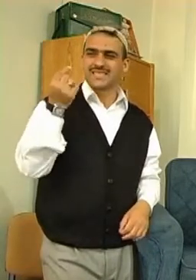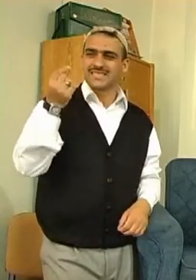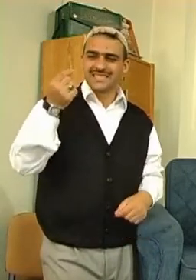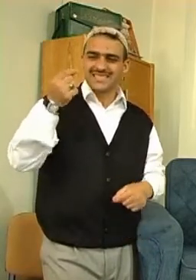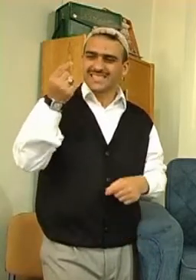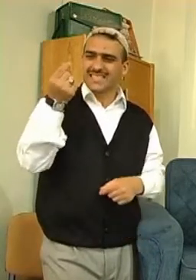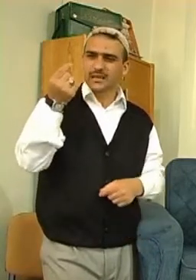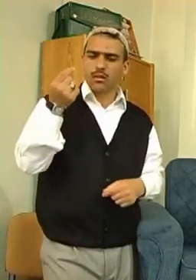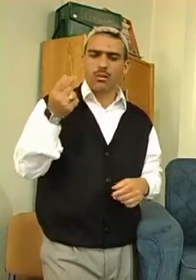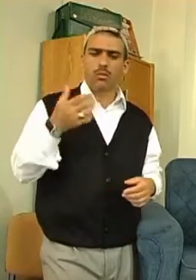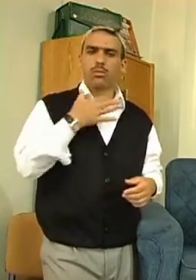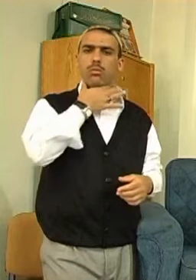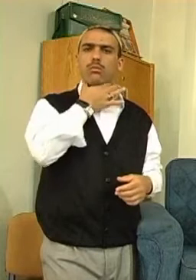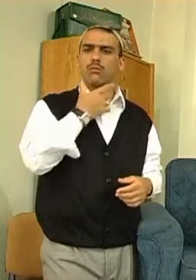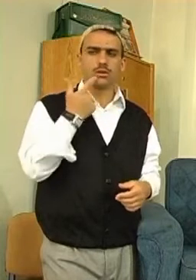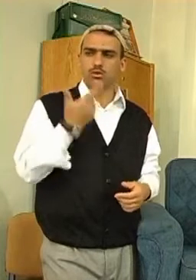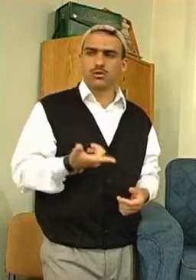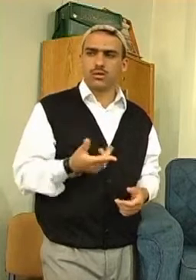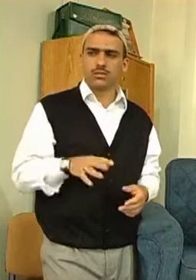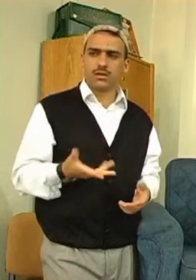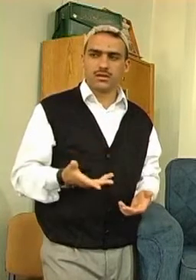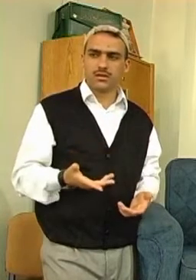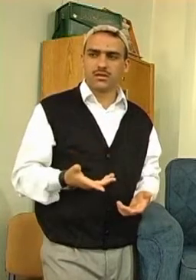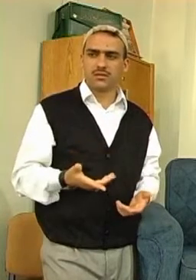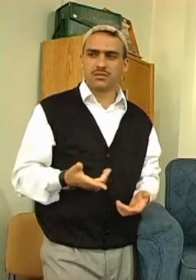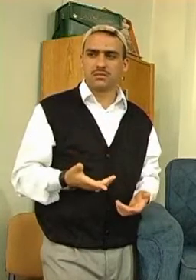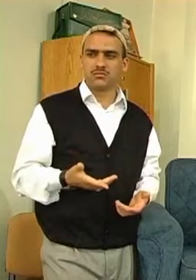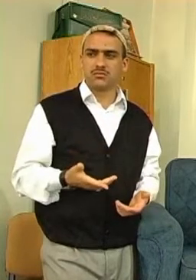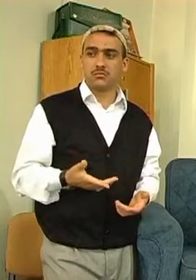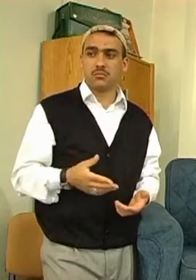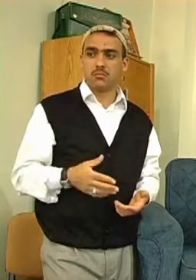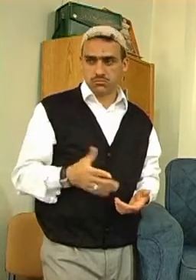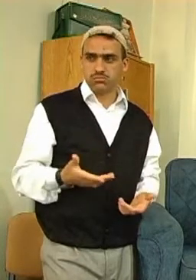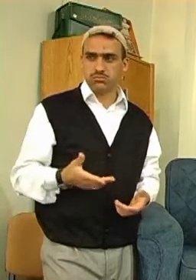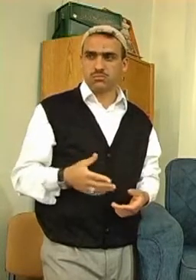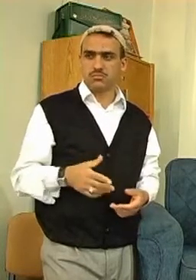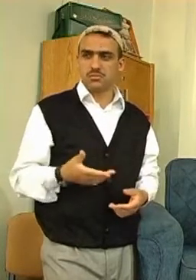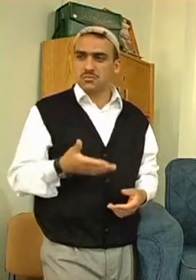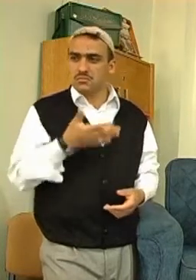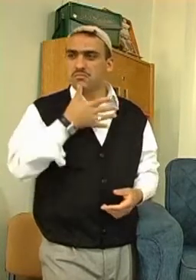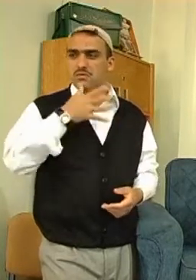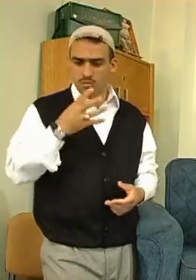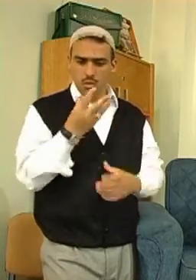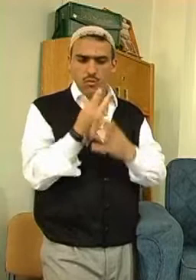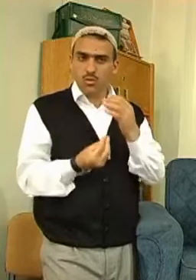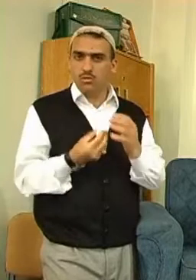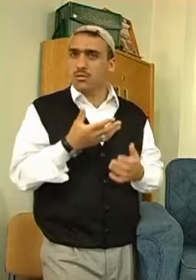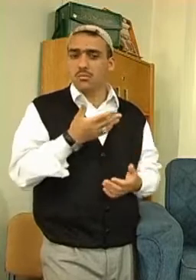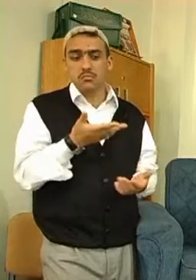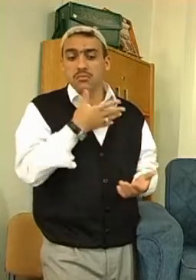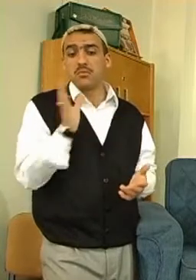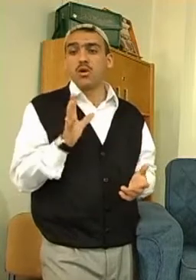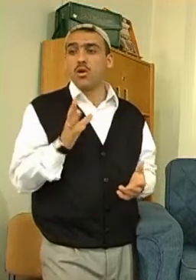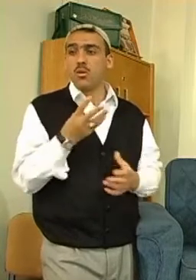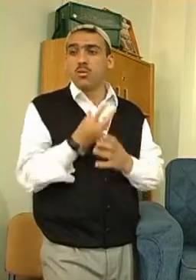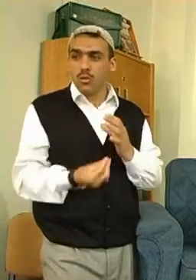Bazı insan bir zerrede boğulur. Bazısında da diyor dünya boğulur. Buna ikisi de adam. Bazı